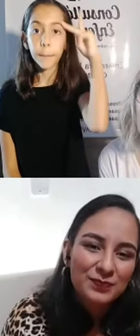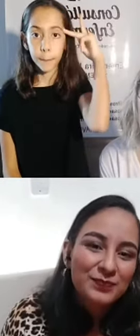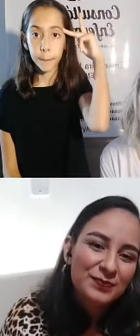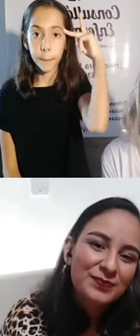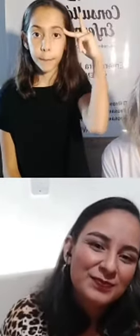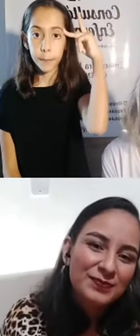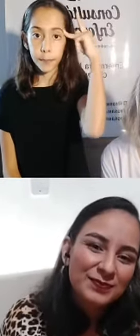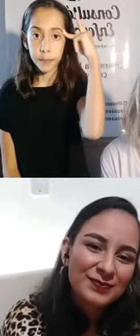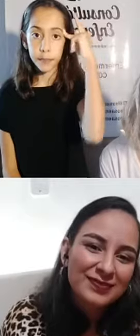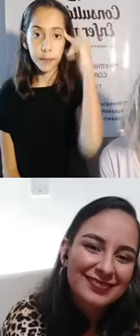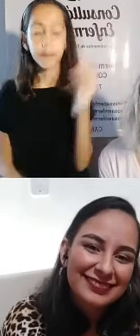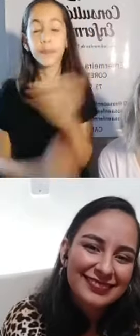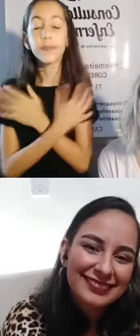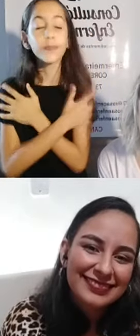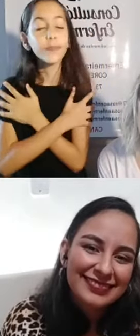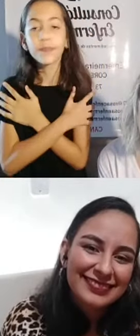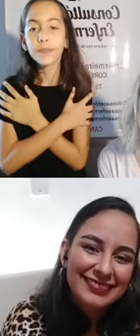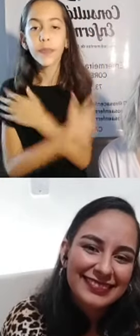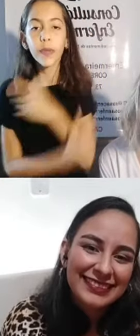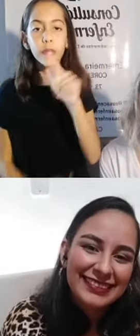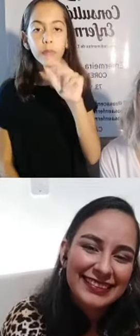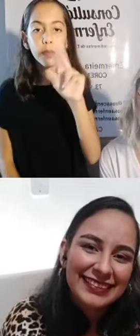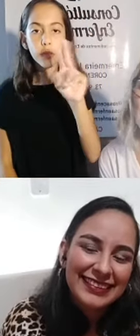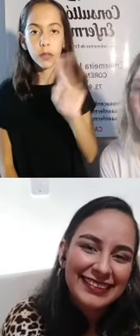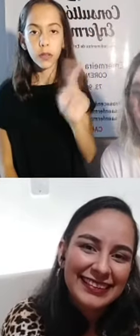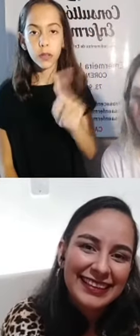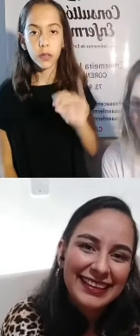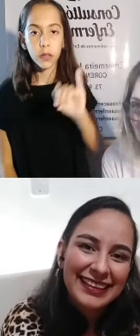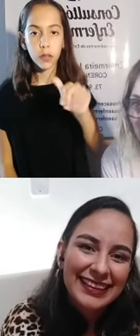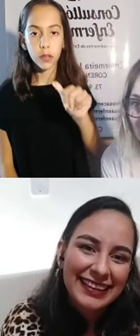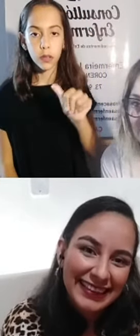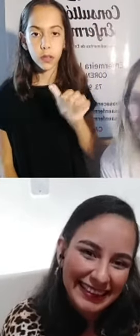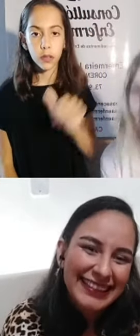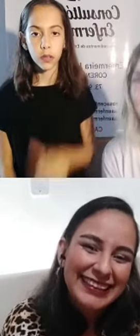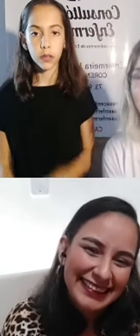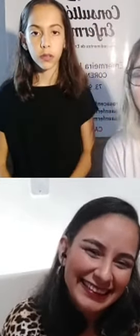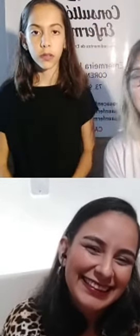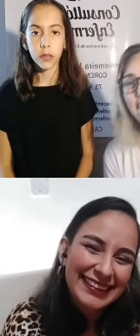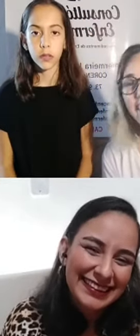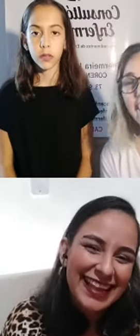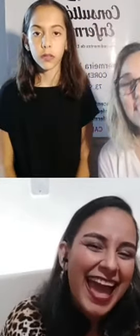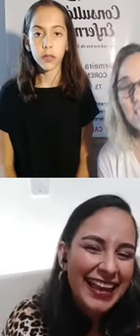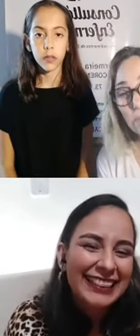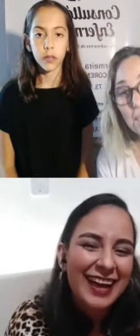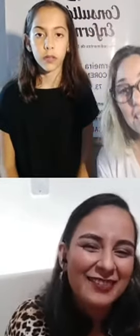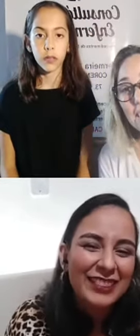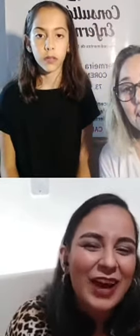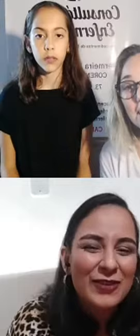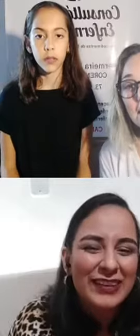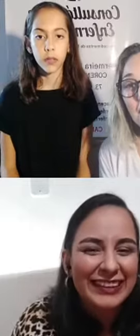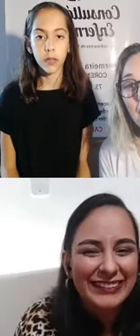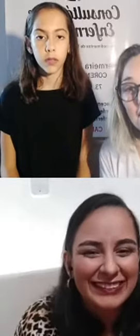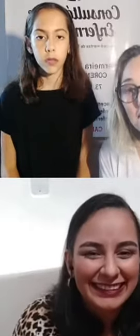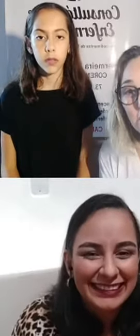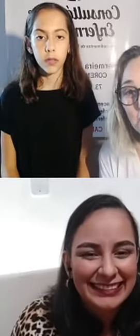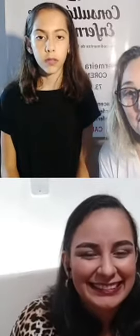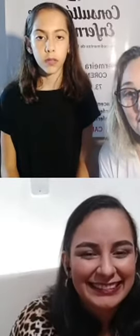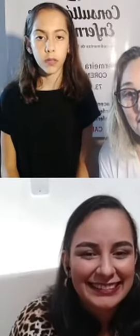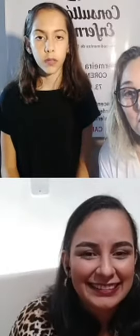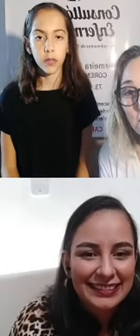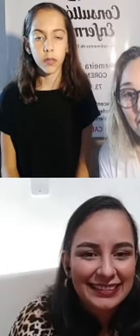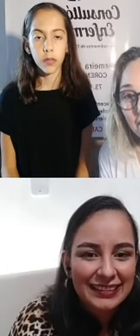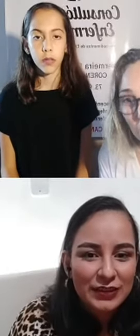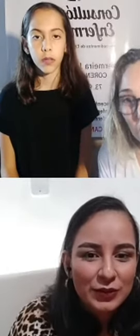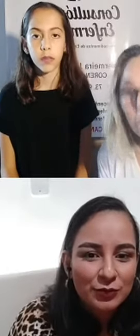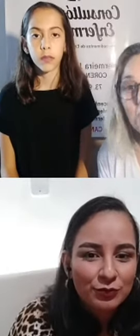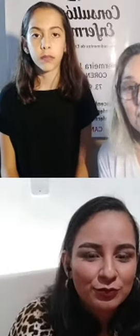grande abraço, Luzia. Gosto muito de você. Aproveitando a oportunidade. Ela tá ouvindo. A gente muitas vezes